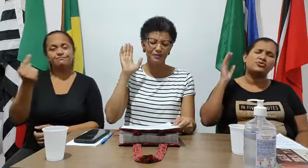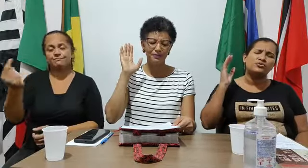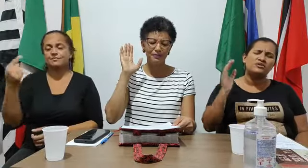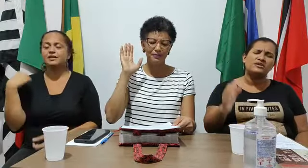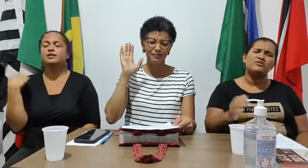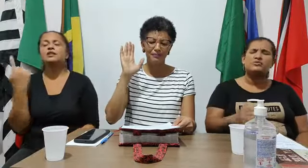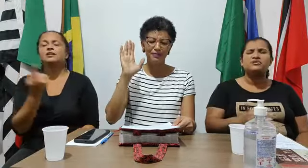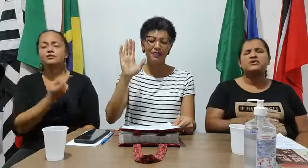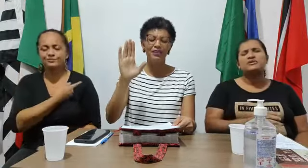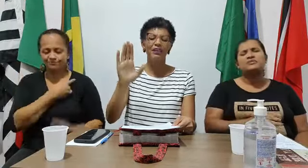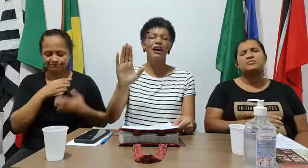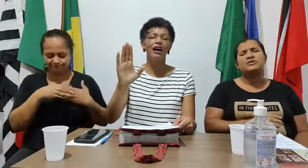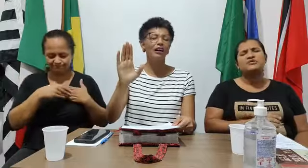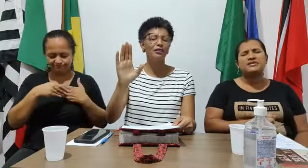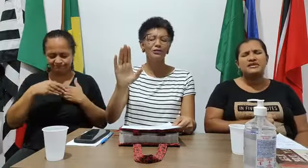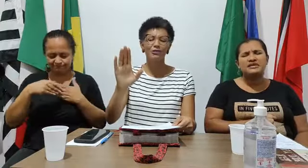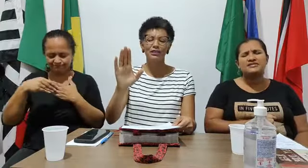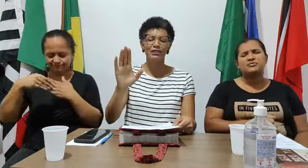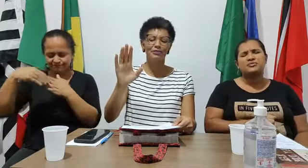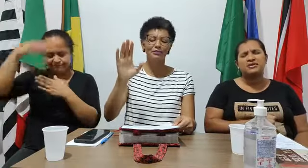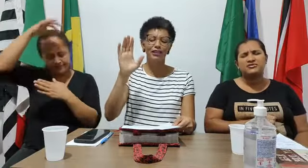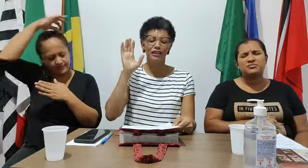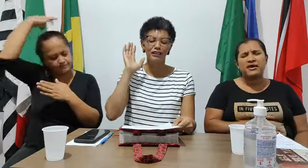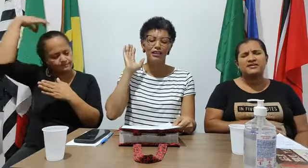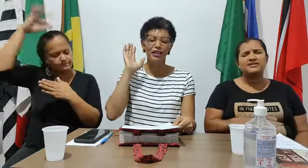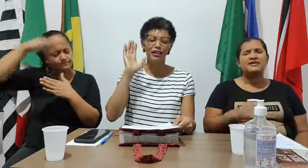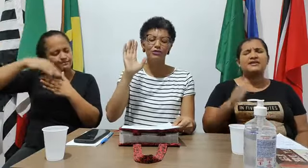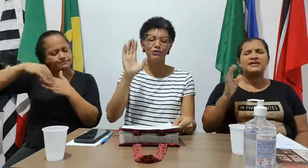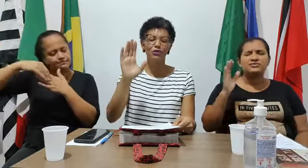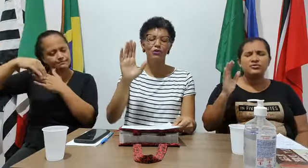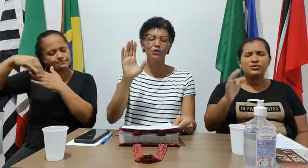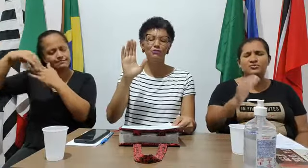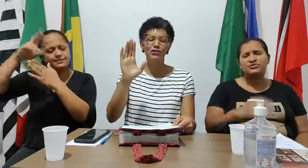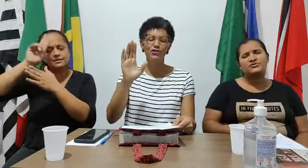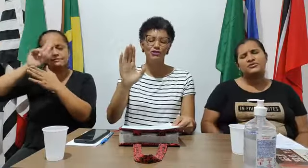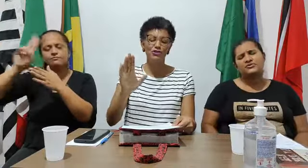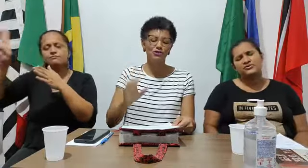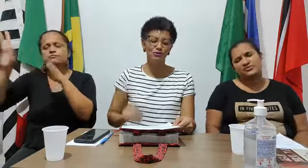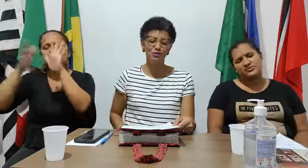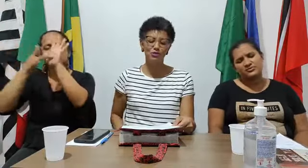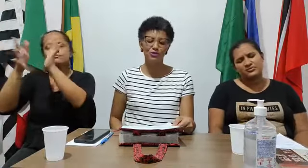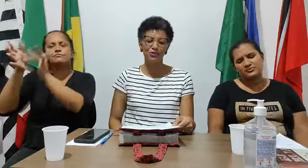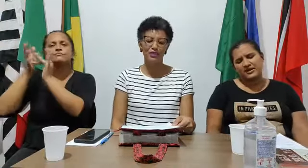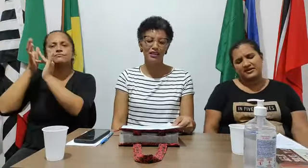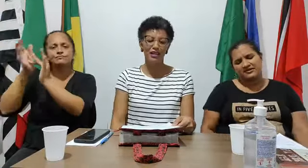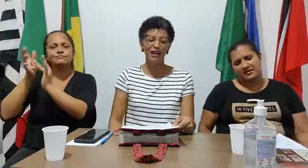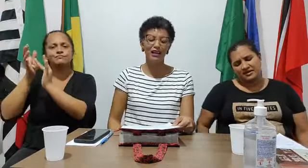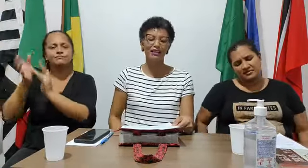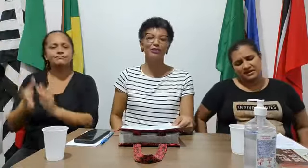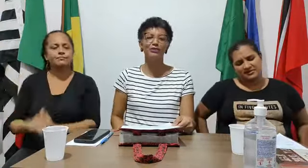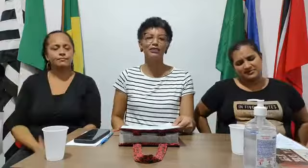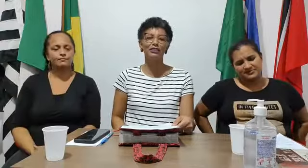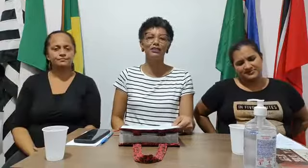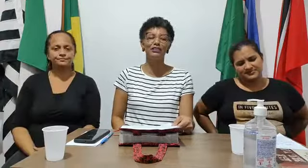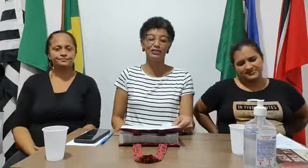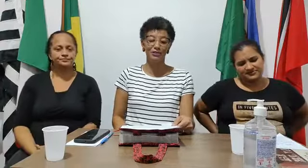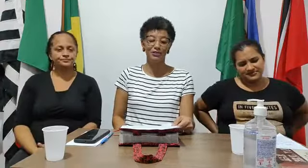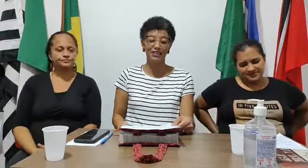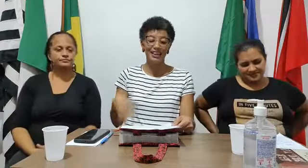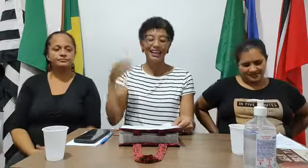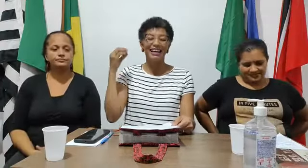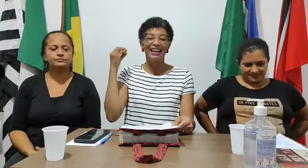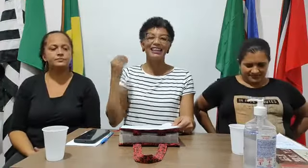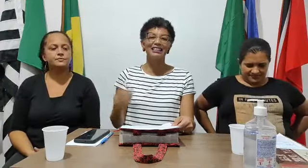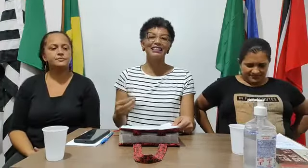sejamos conduzidos pelo Teu Espírito Aleluia. nesse momento, Pai. Em nome do Senhor Jesus, Pai. Aleluia. Glória a